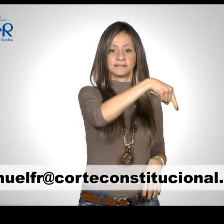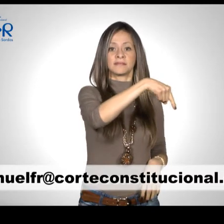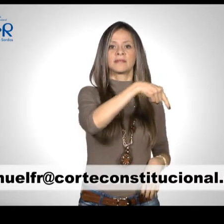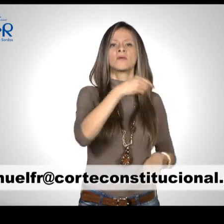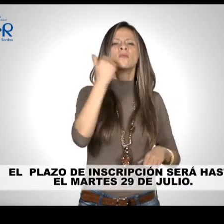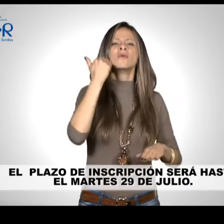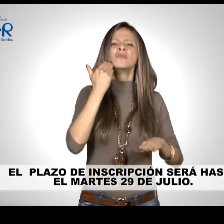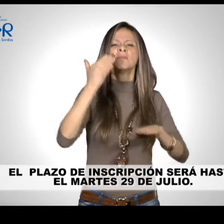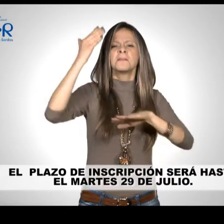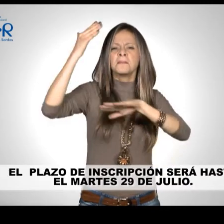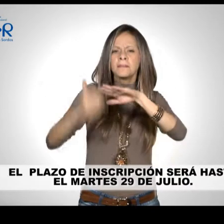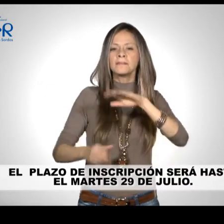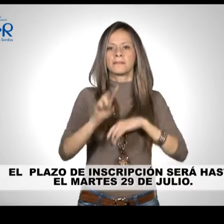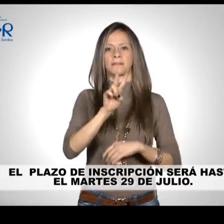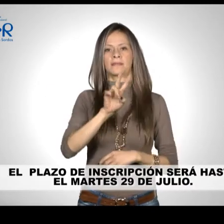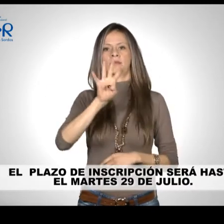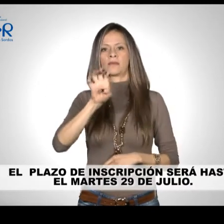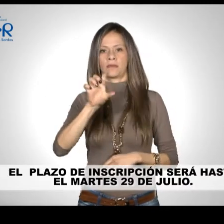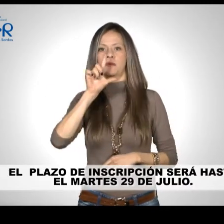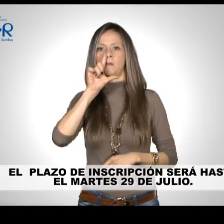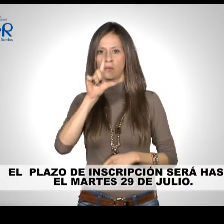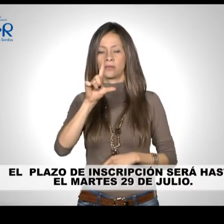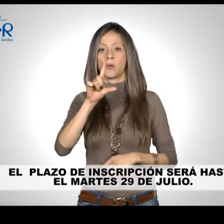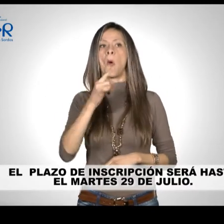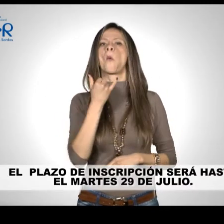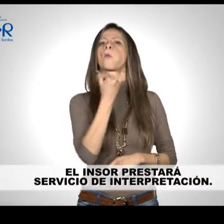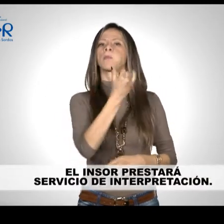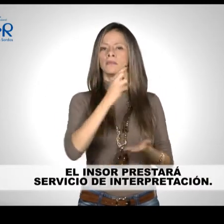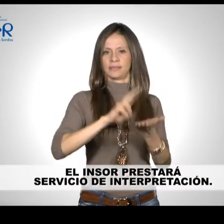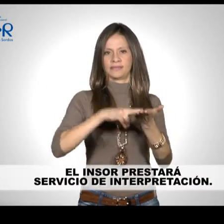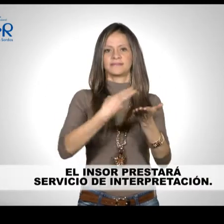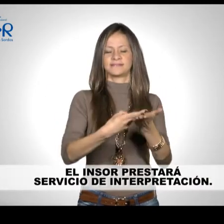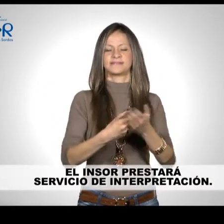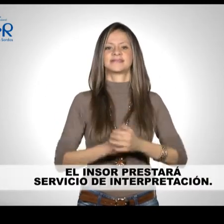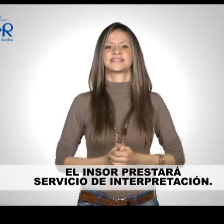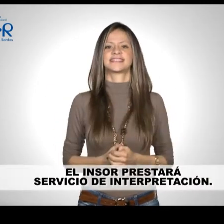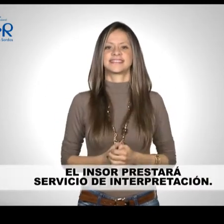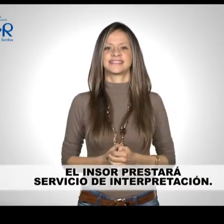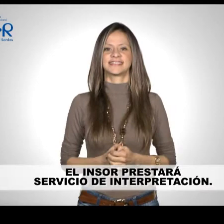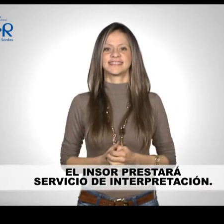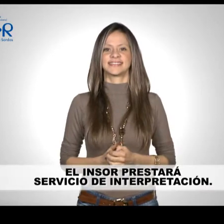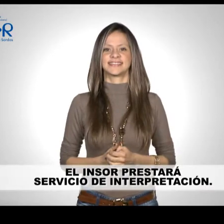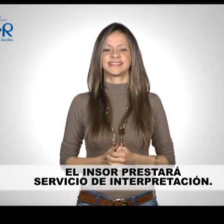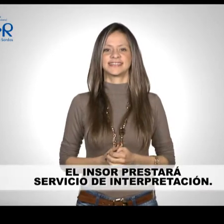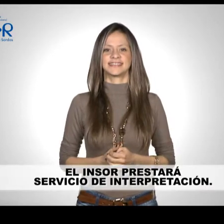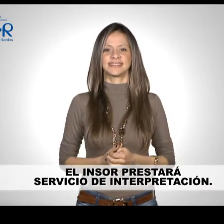de inscripción será hasta el martes 29 de julio. El INSOR prestará servicio de interpretación.